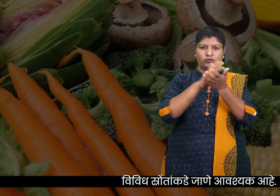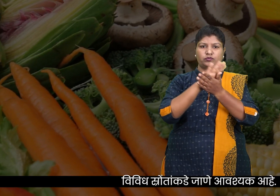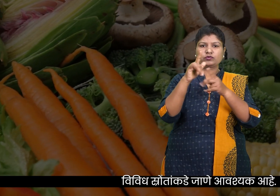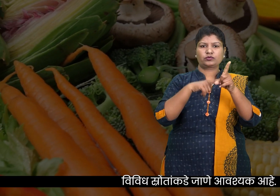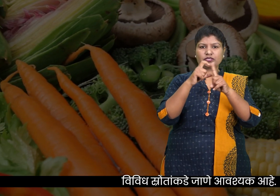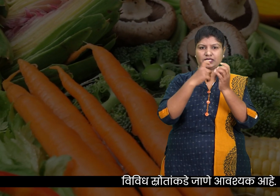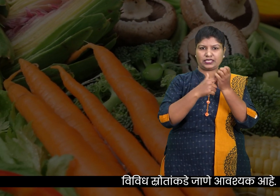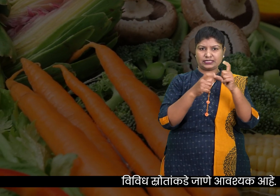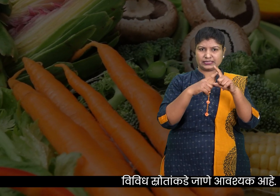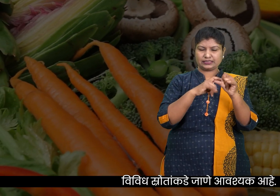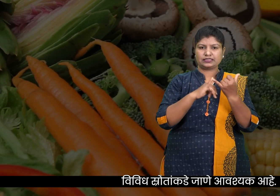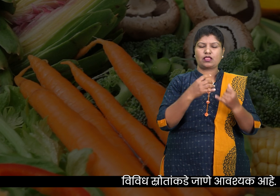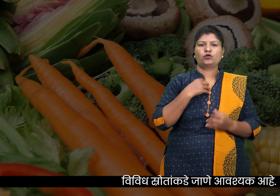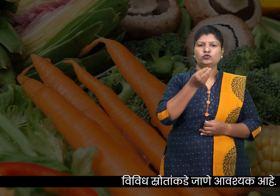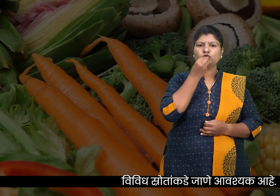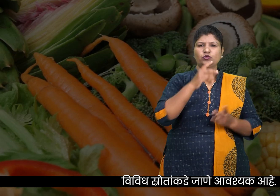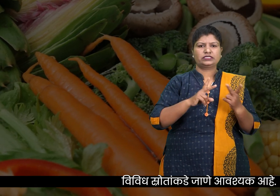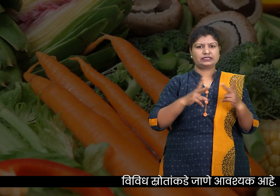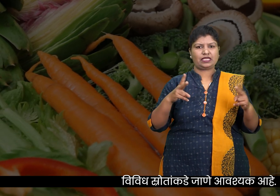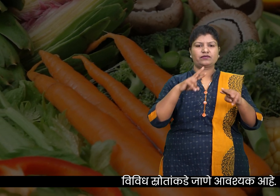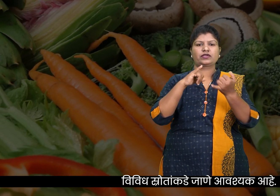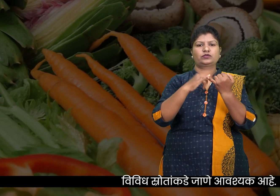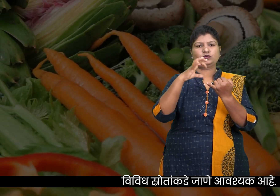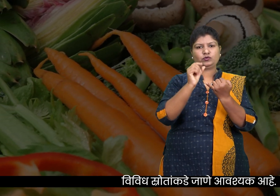विविध स्रोतांकडे जाणे आवश्यक आहे.